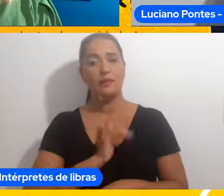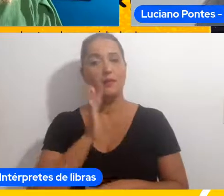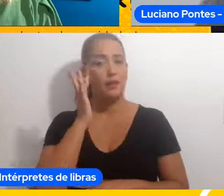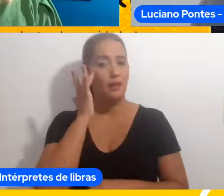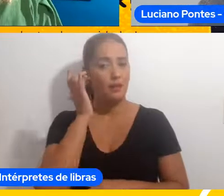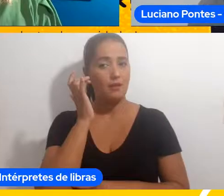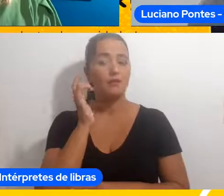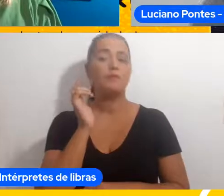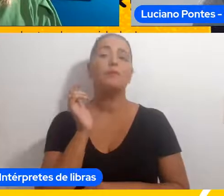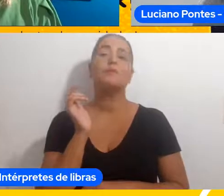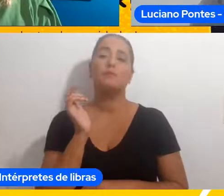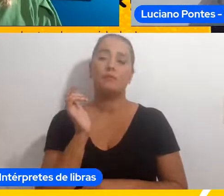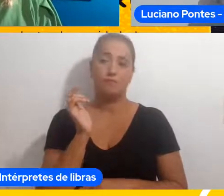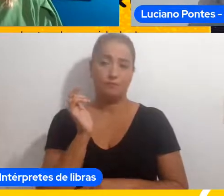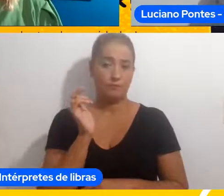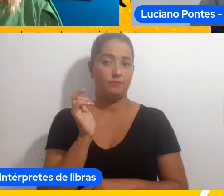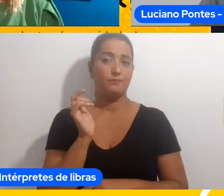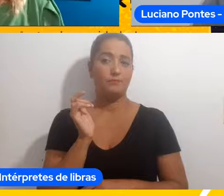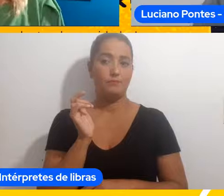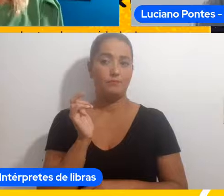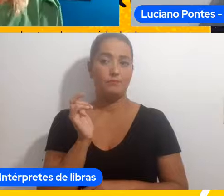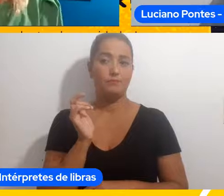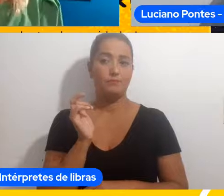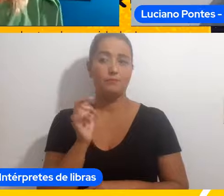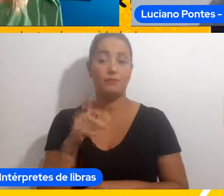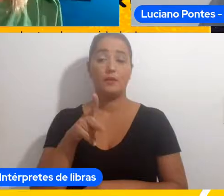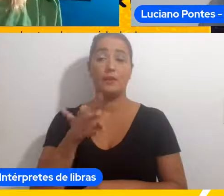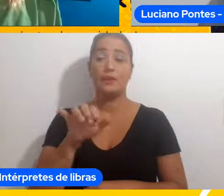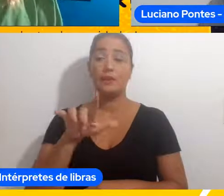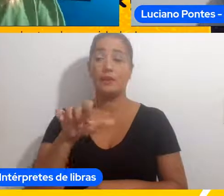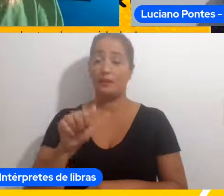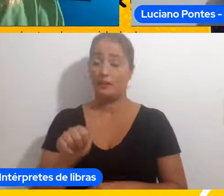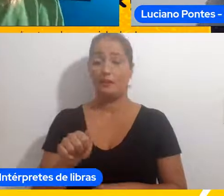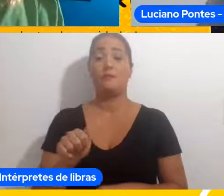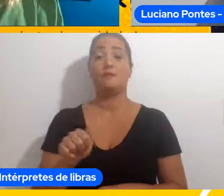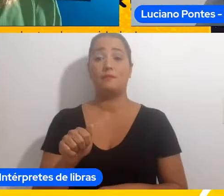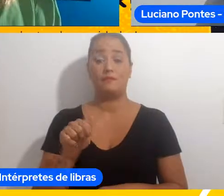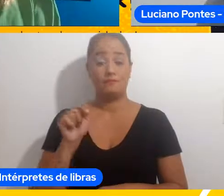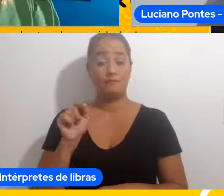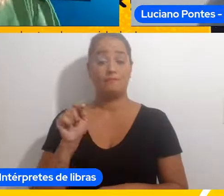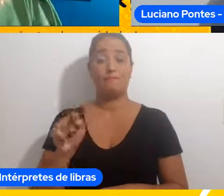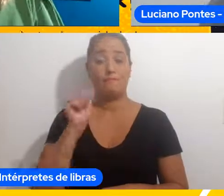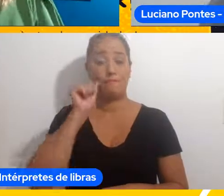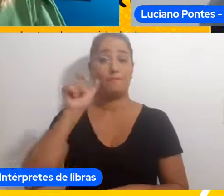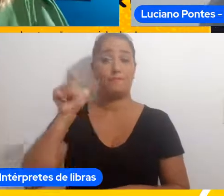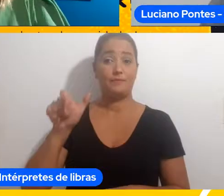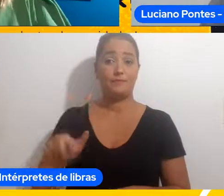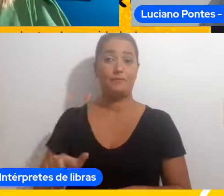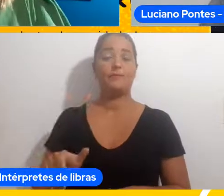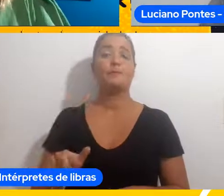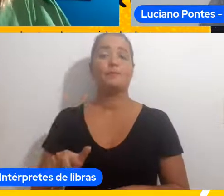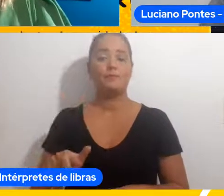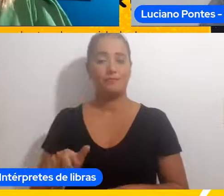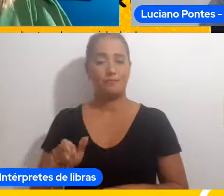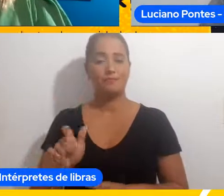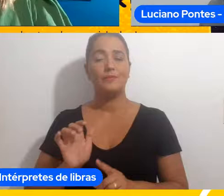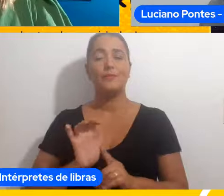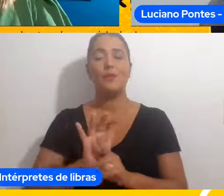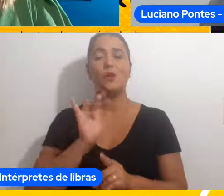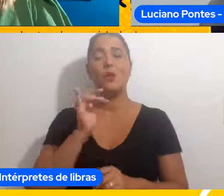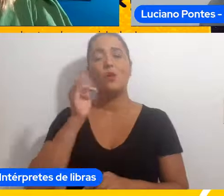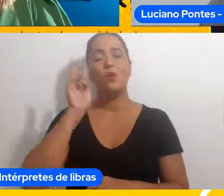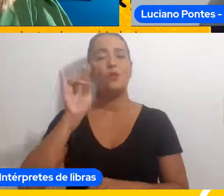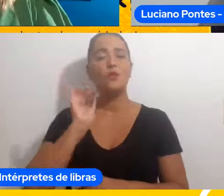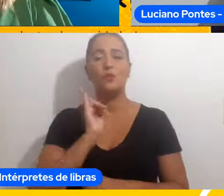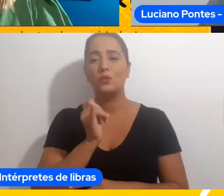amanhã, com Kemela Batista, que é uma grande provocadora, contadora de histórias, gestora também de um espaço